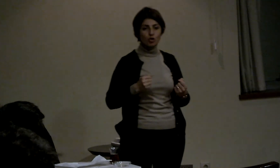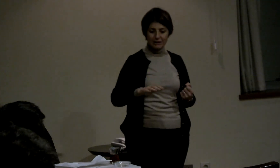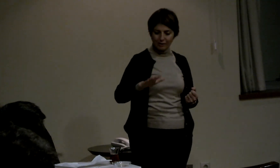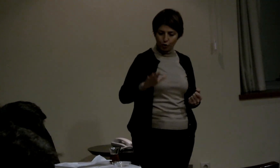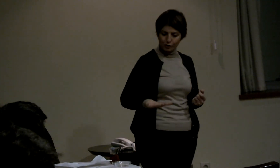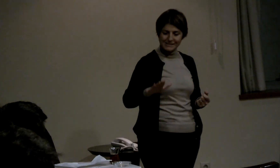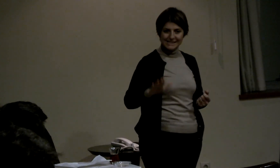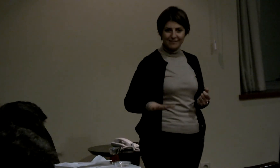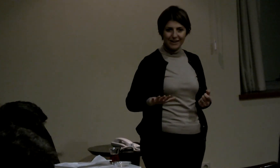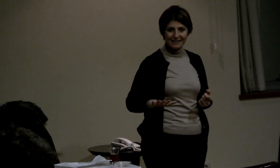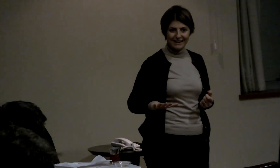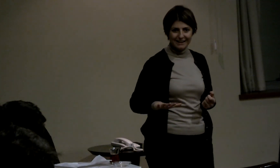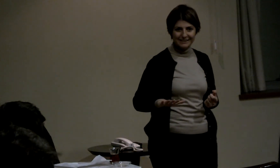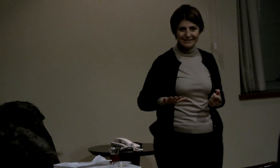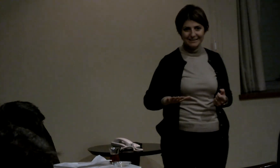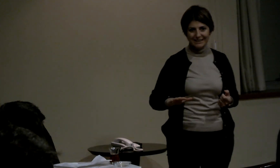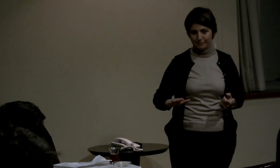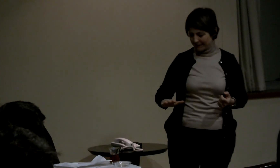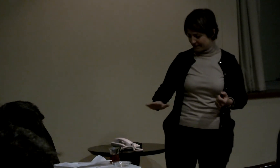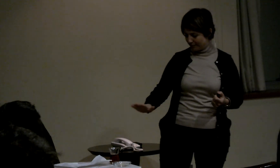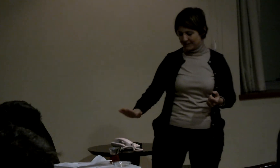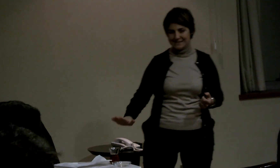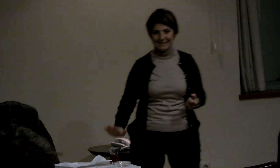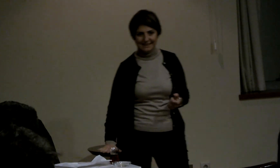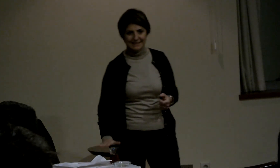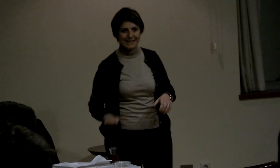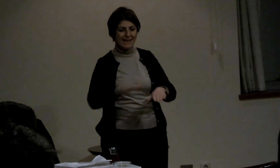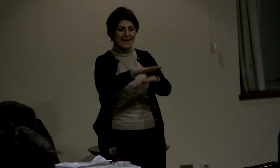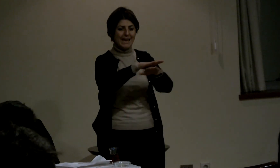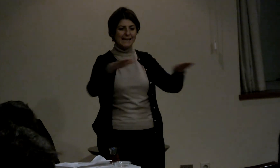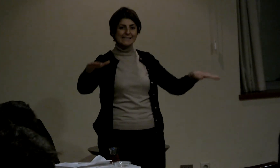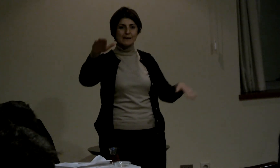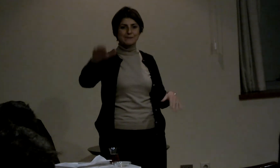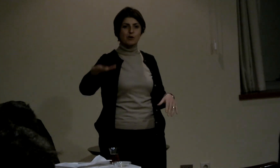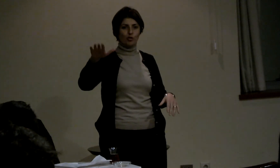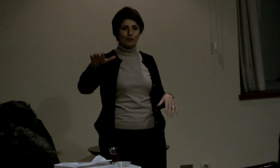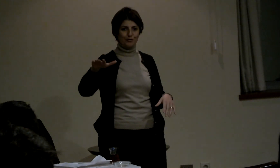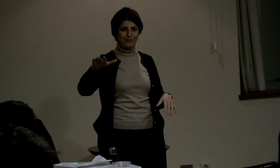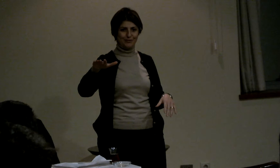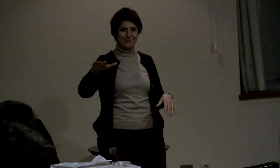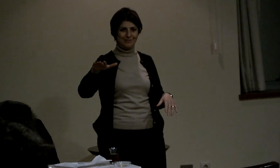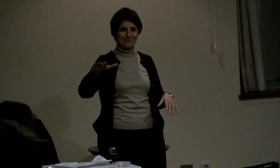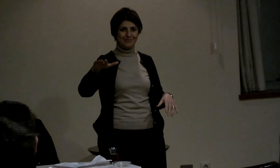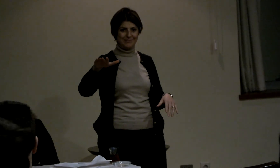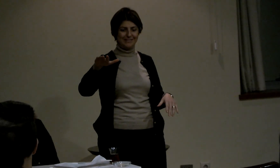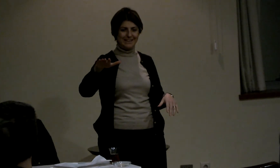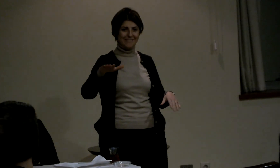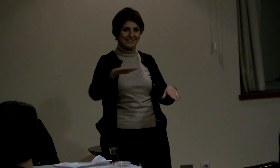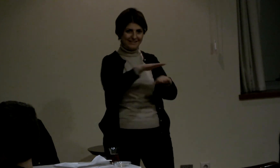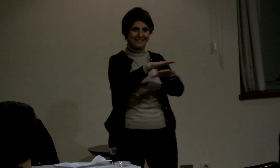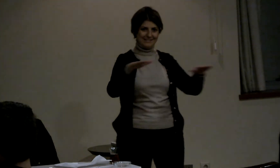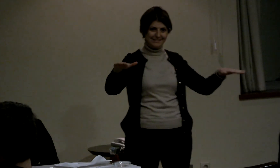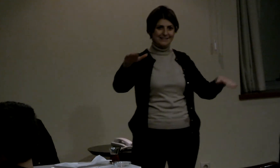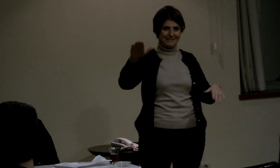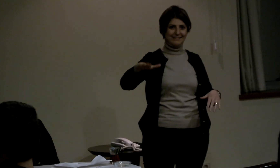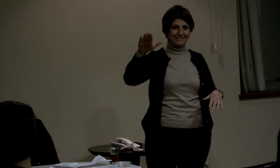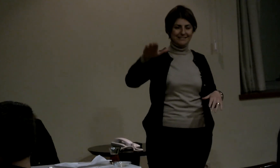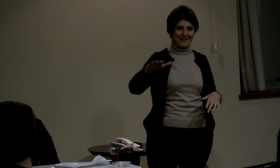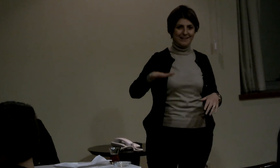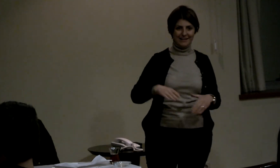Resepsiyonda o zil var ya. Hani bastığımız zil. Resepsiyon. Evet. Aynen.